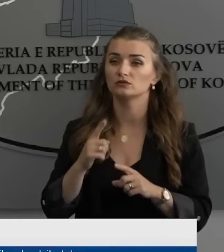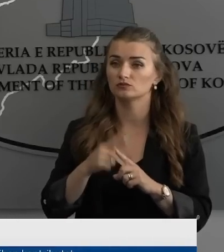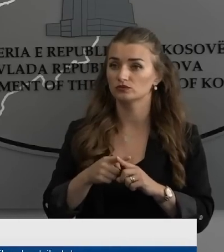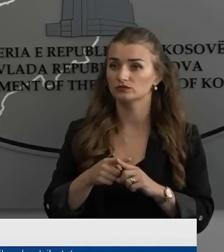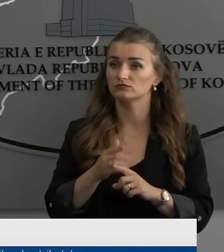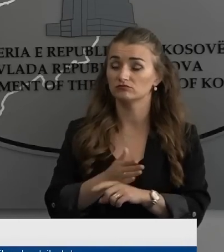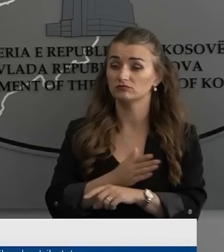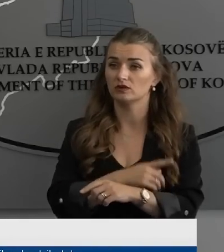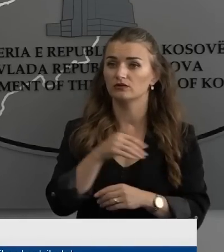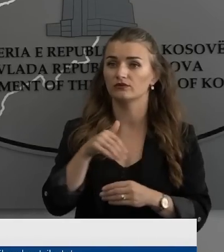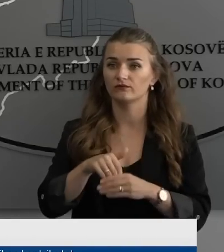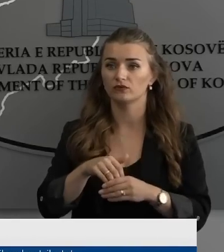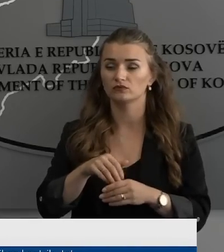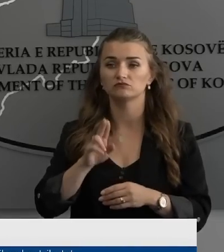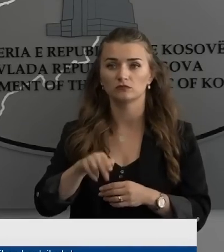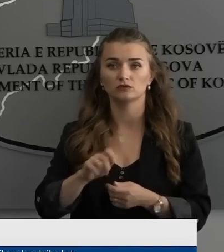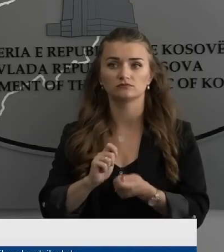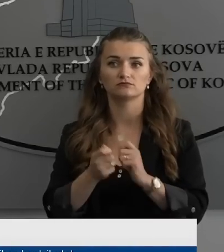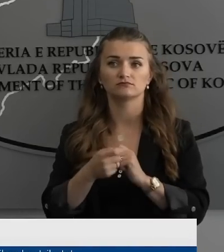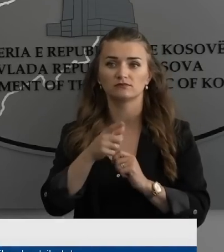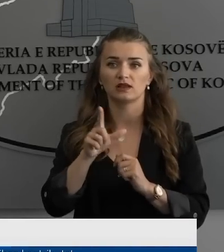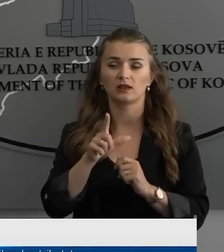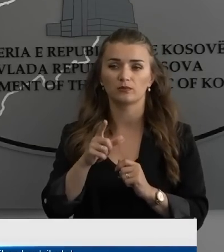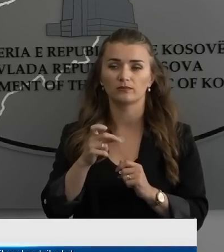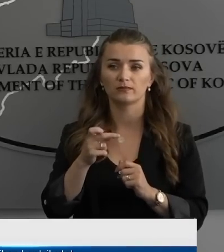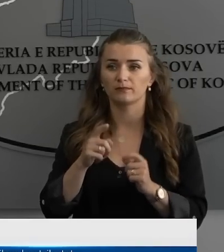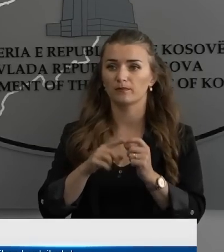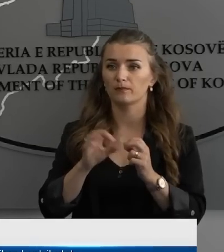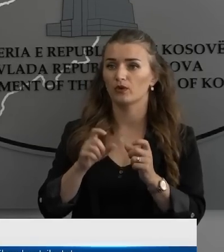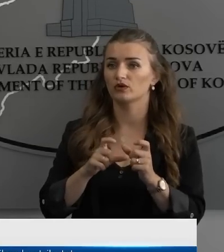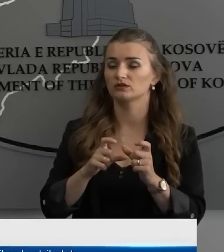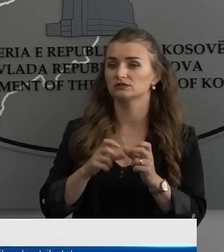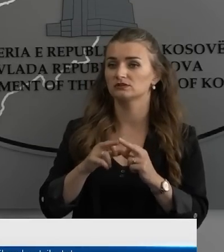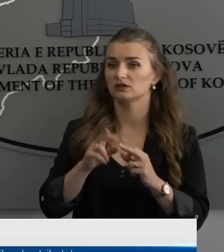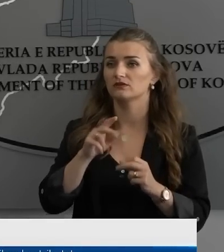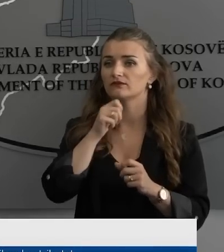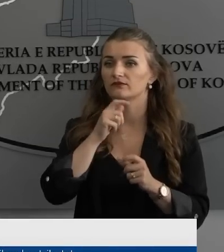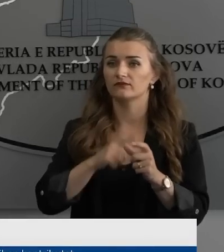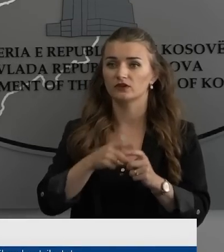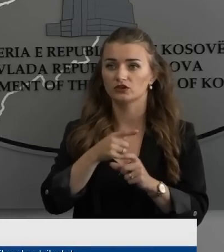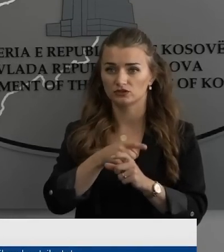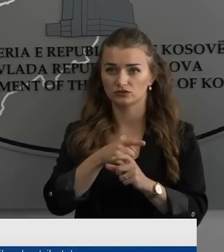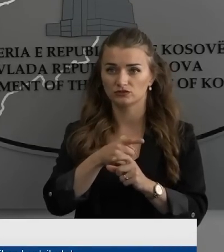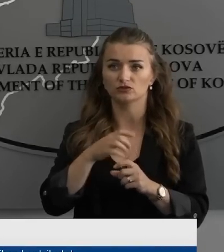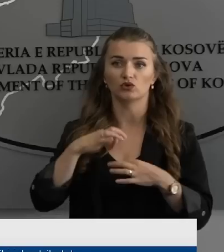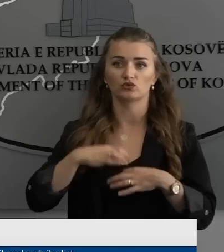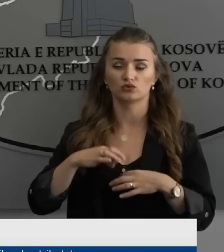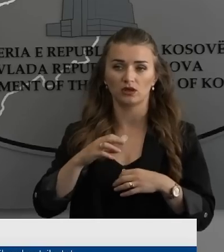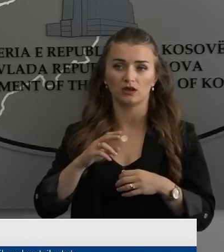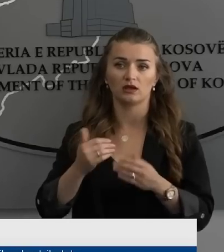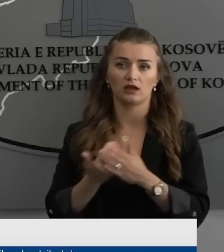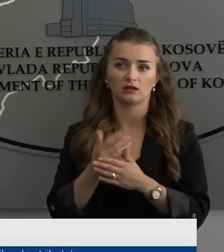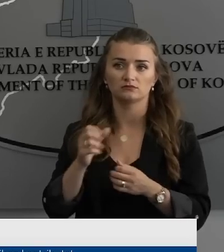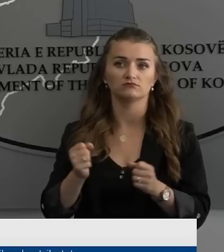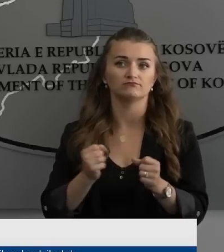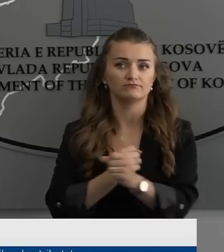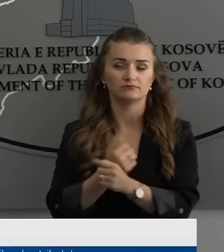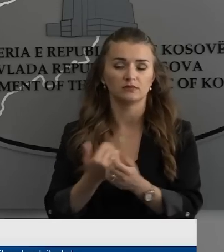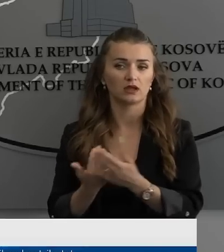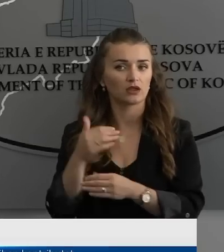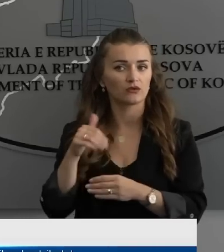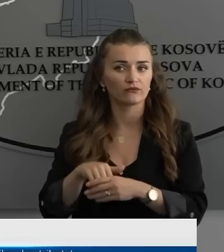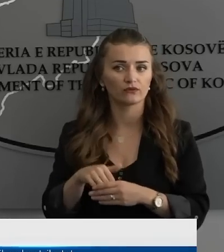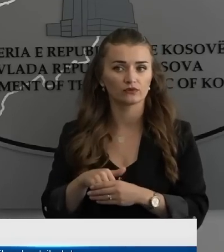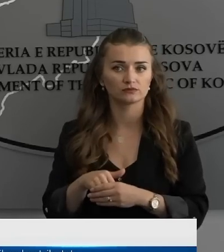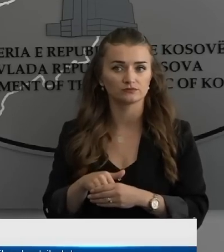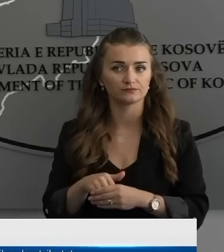e kryetarit në komunën e Leposavicit. Sepse me zgjedhje largohet kryetari, me zgjedhje ka ardhur kryetar dhe me